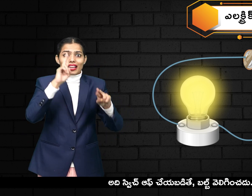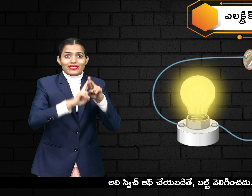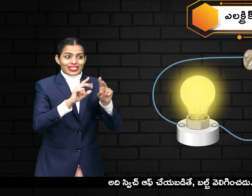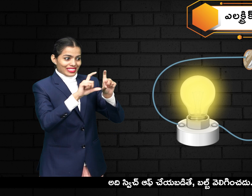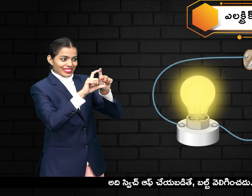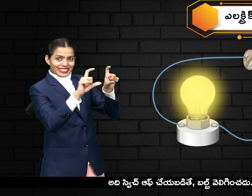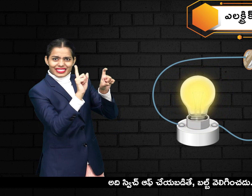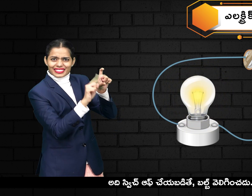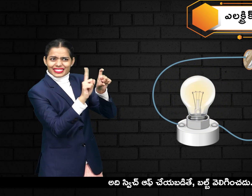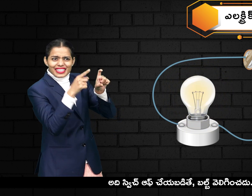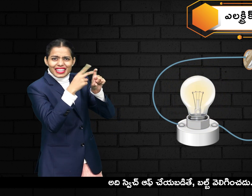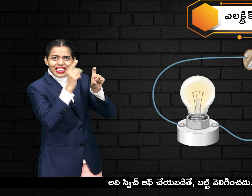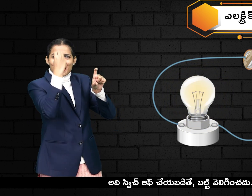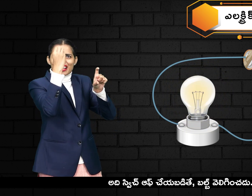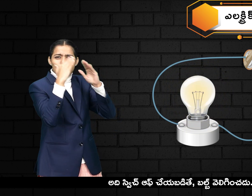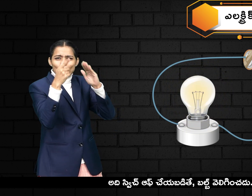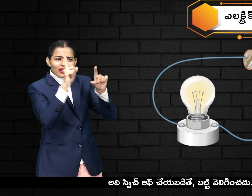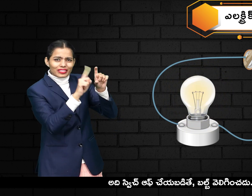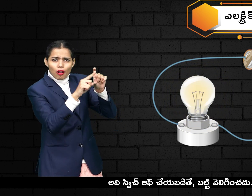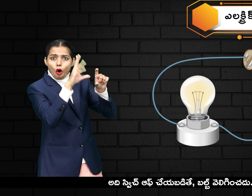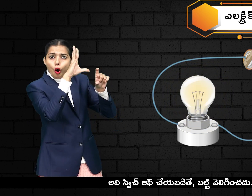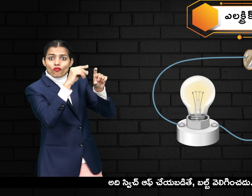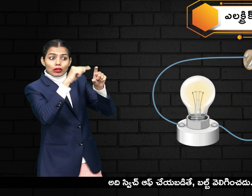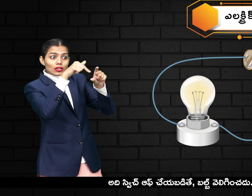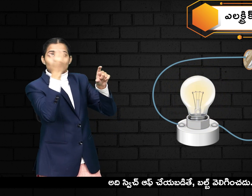అది స్విచ్ ఆఫ్ చేయబడితే బల్బ్ వెలిగించదు.